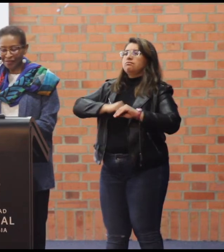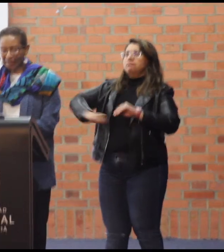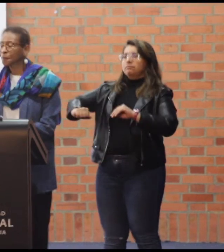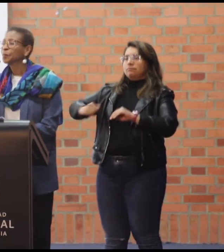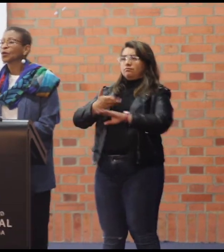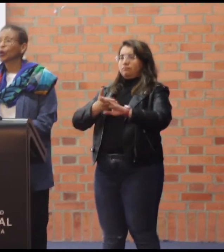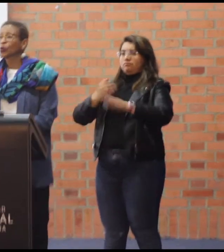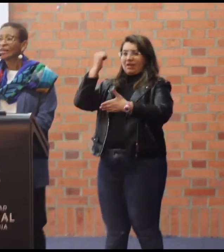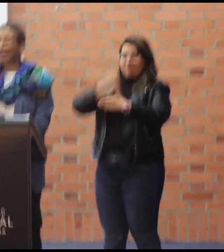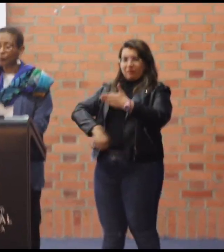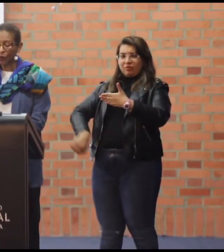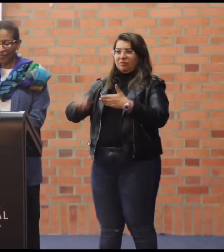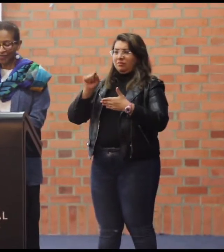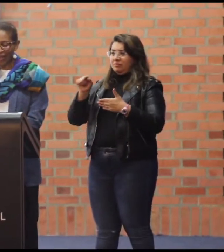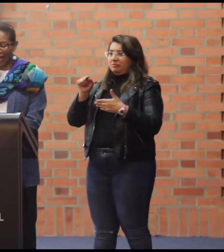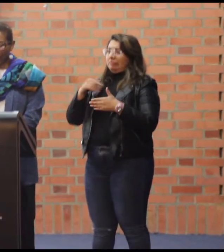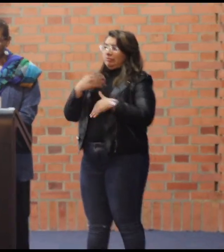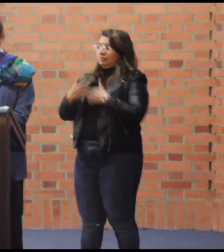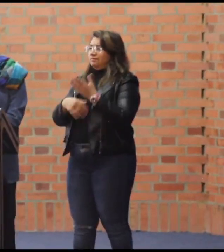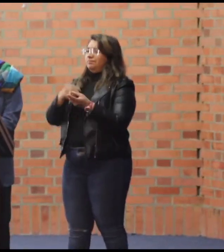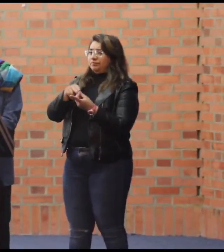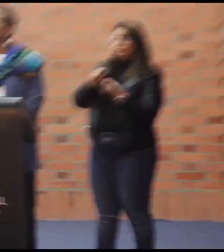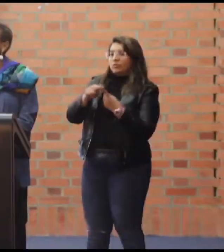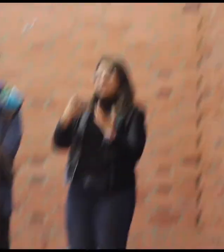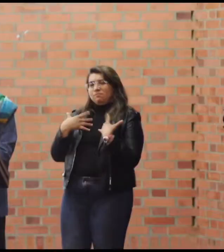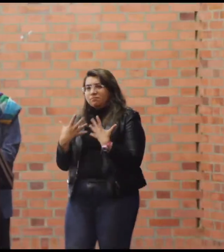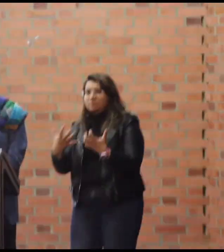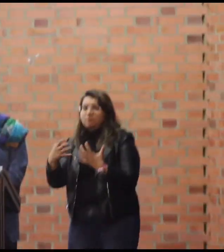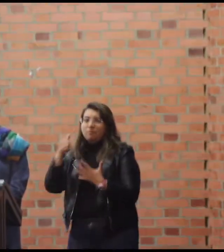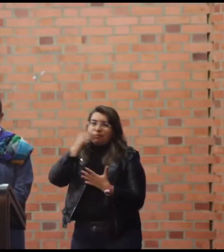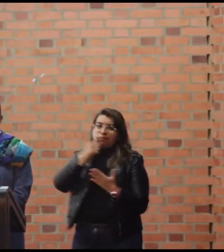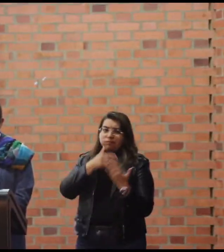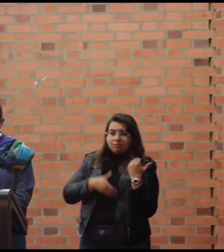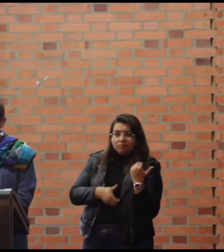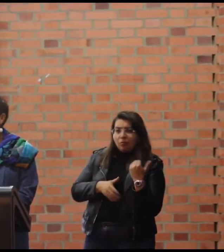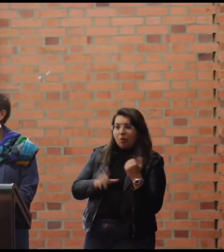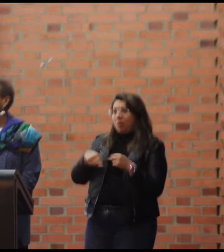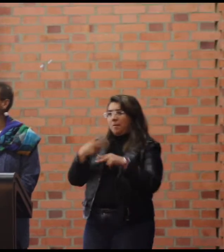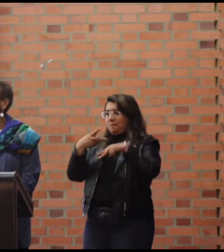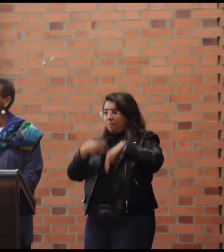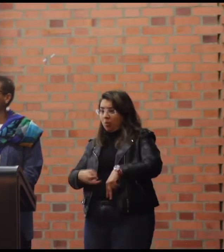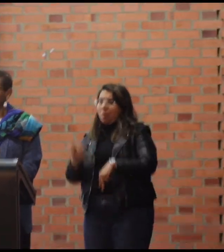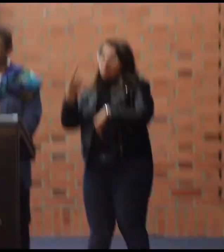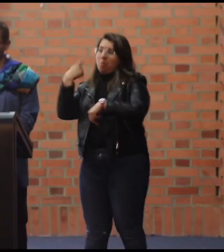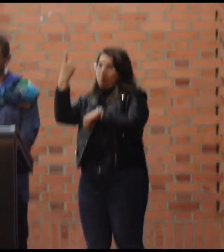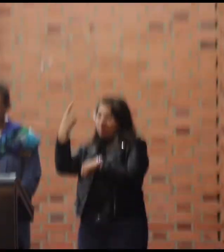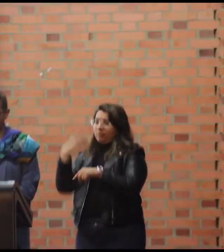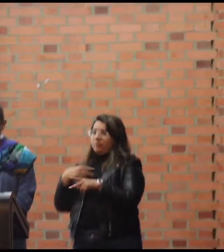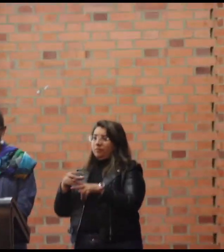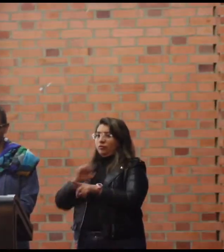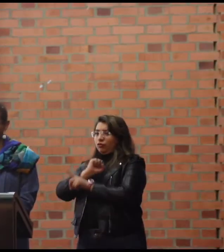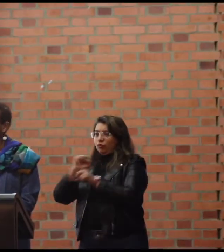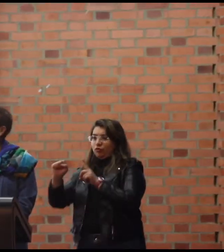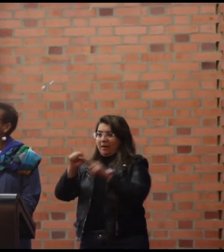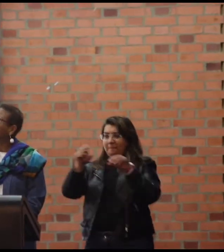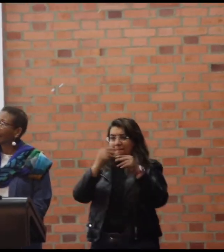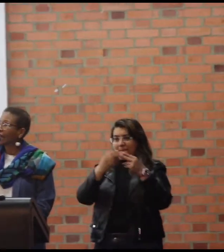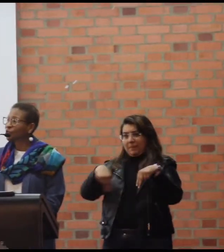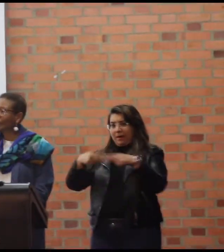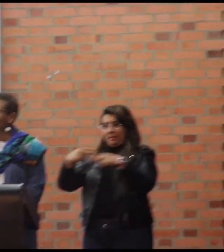de expresar los cambios deseados en las relaciones entre lo biológico lo político y lo social